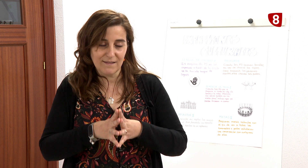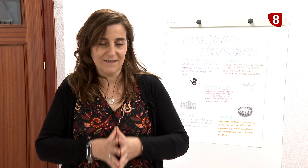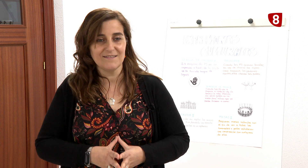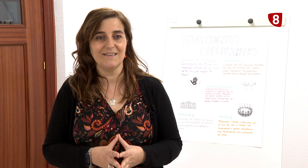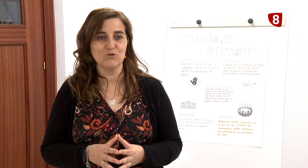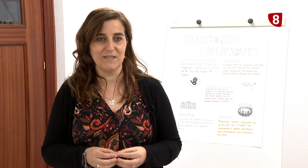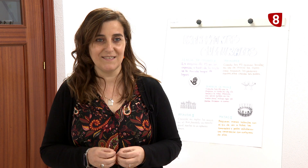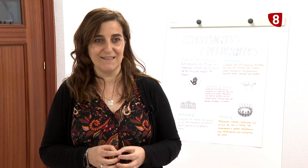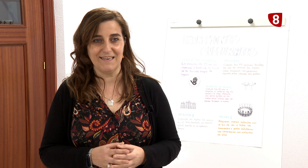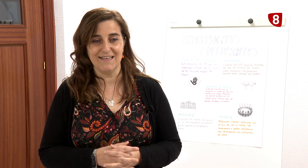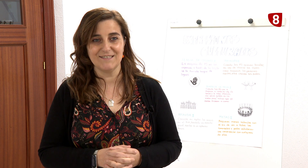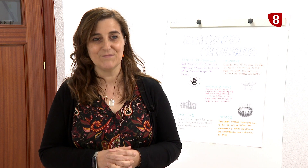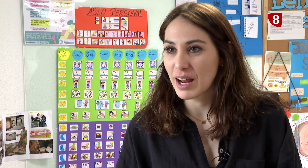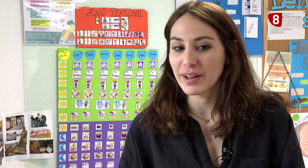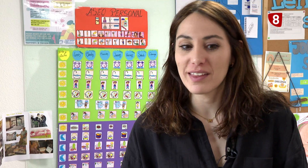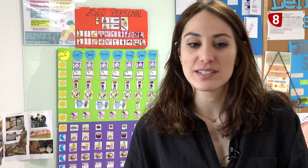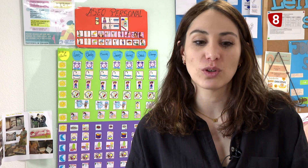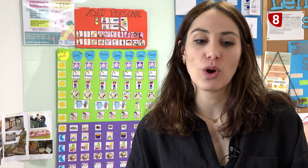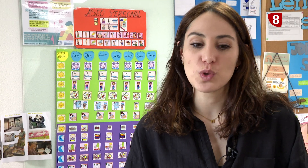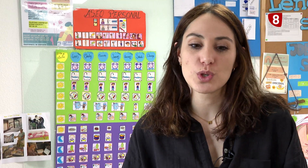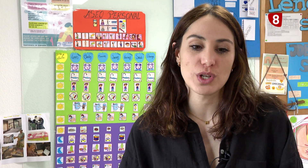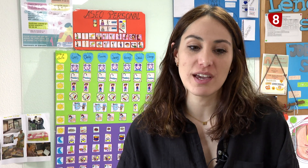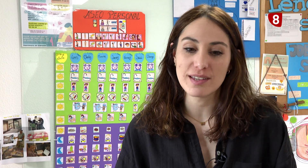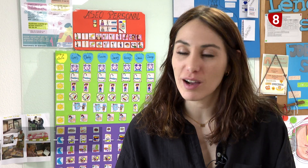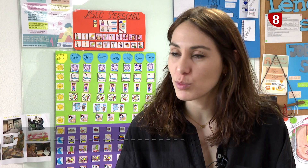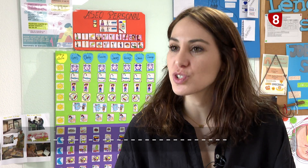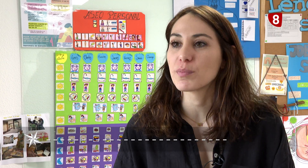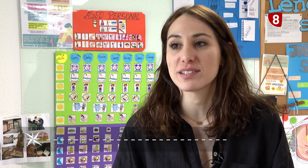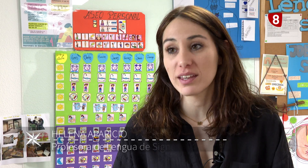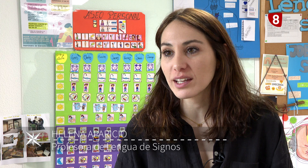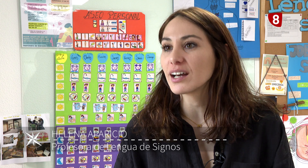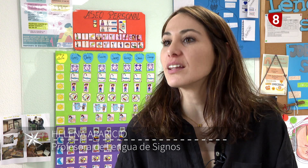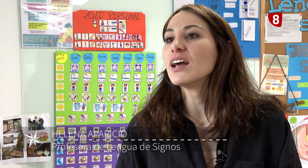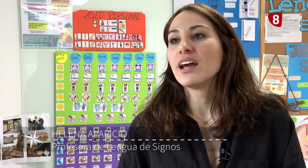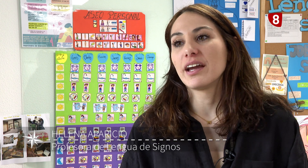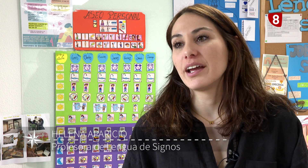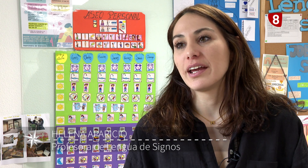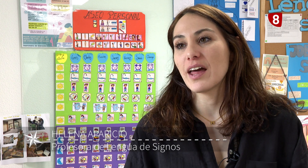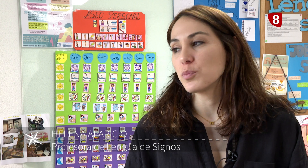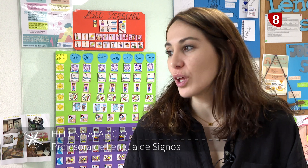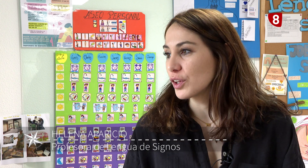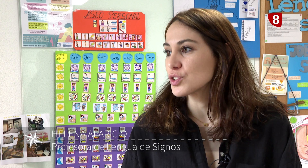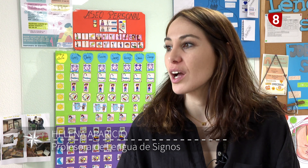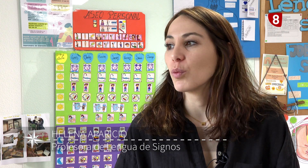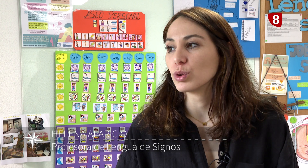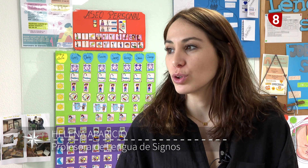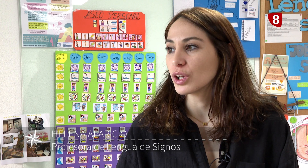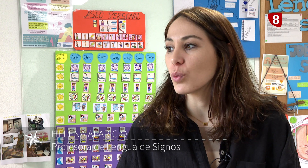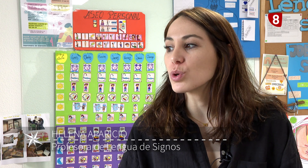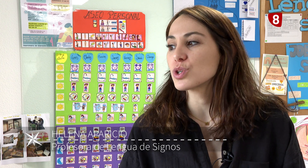competencias asumidas y adquiridas. La verdad es que todos los cursos que sacamos siempre se llenan, la Diputación saca un montón de cursos,